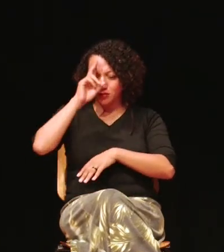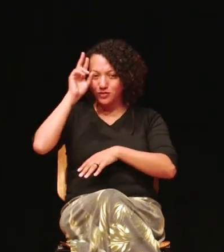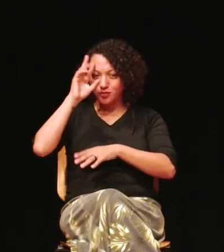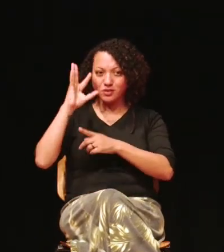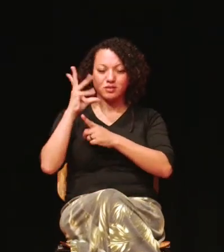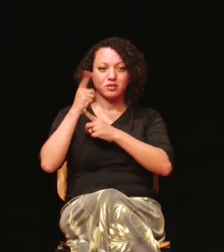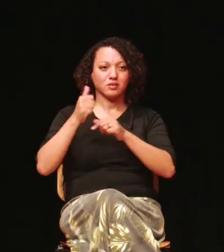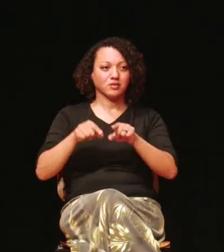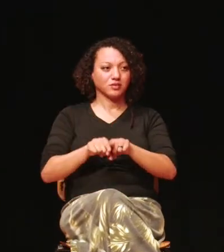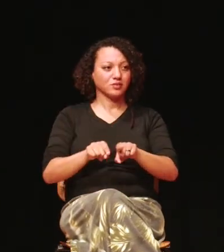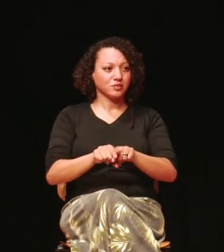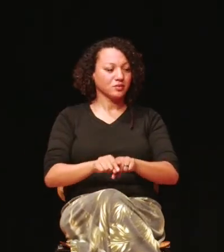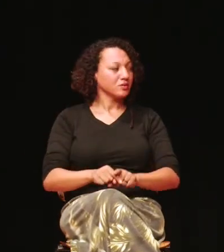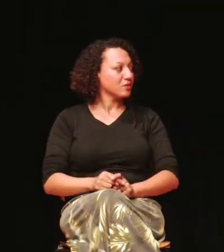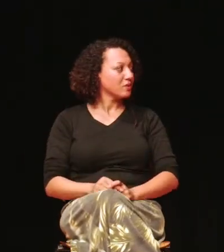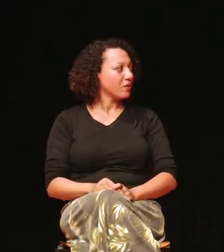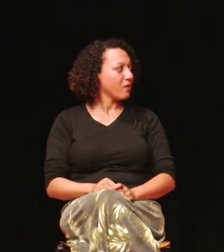também.